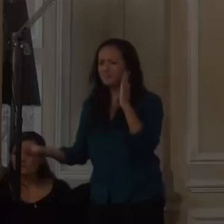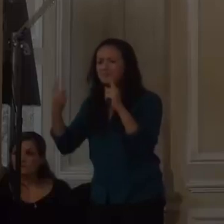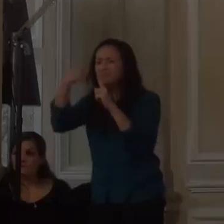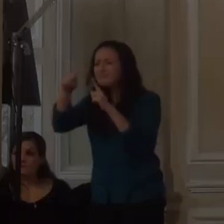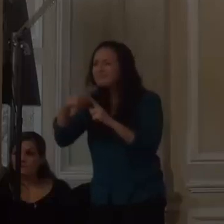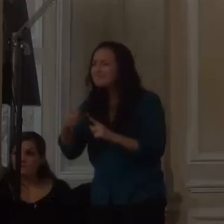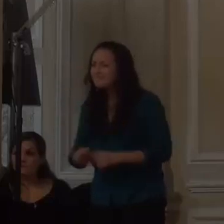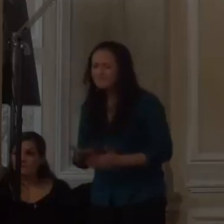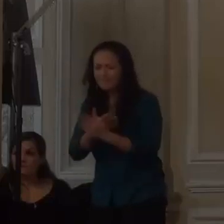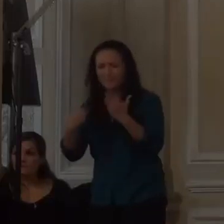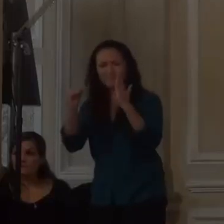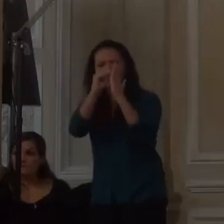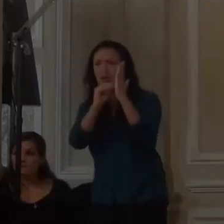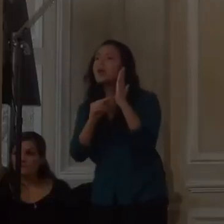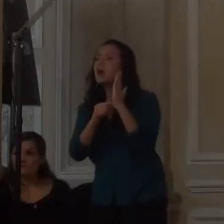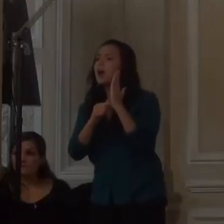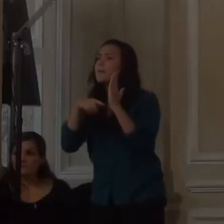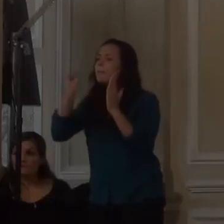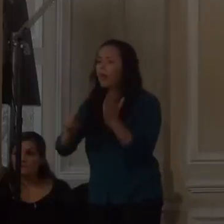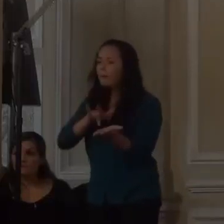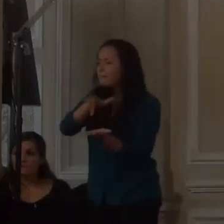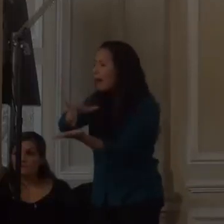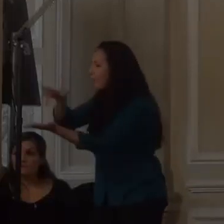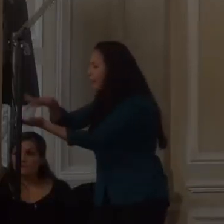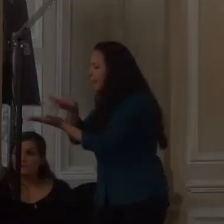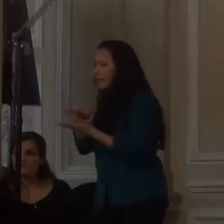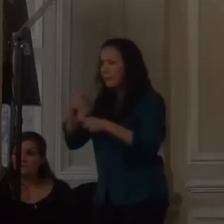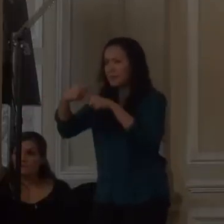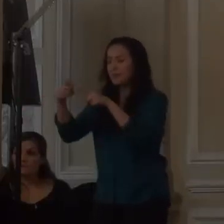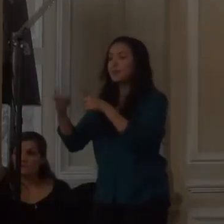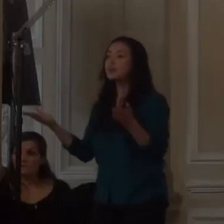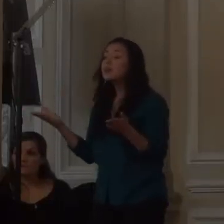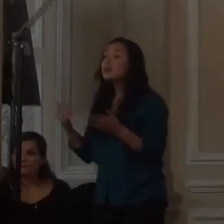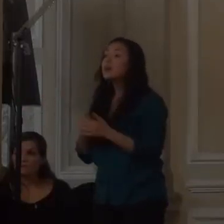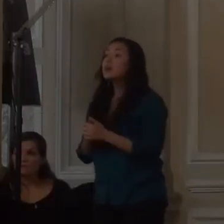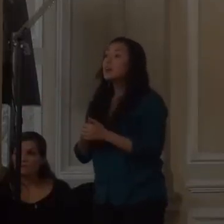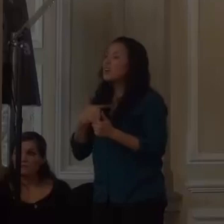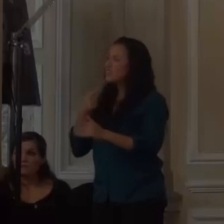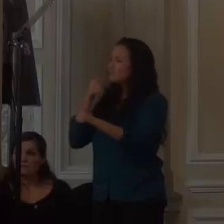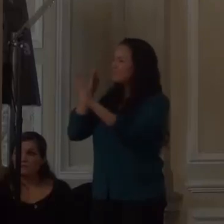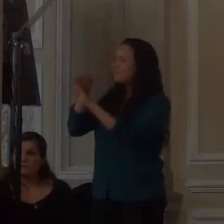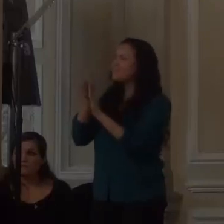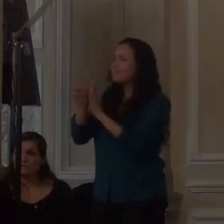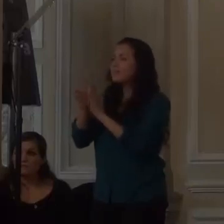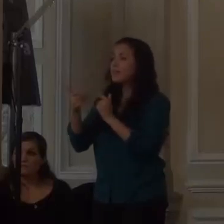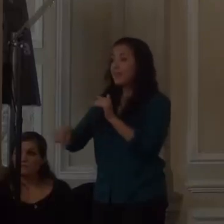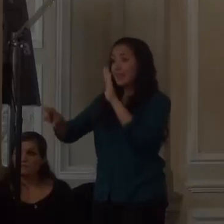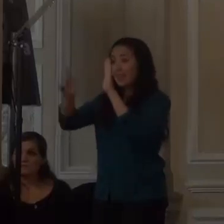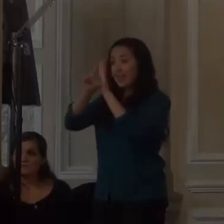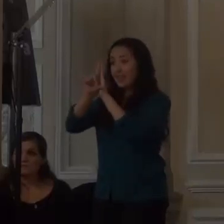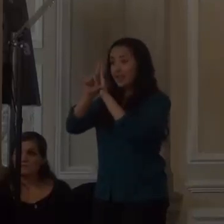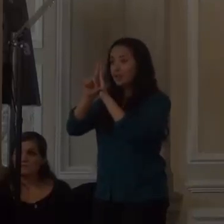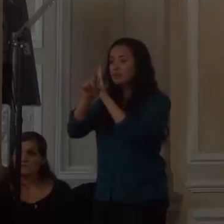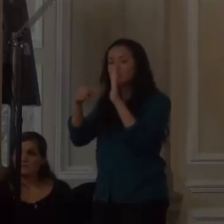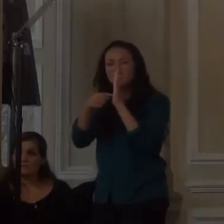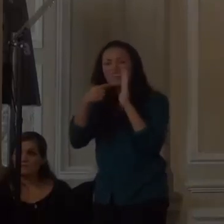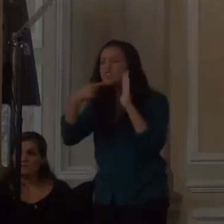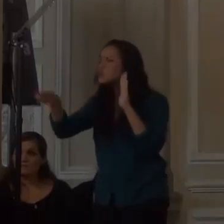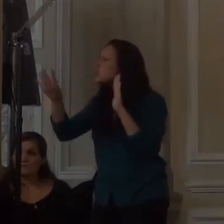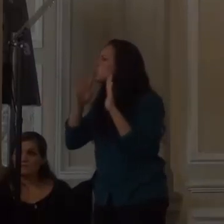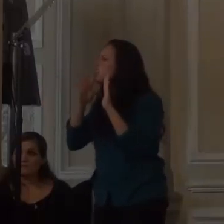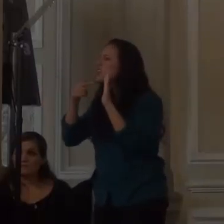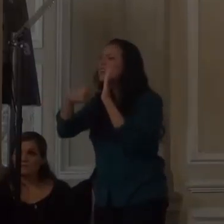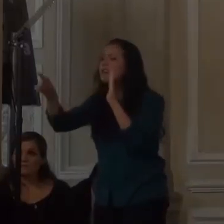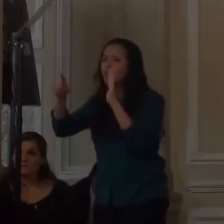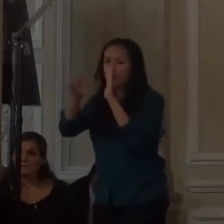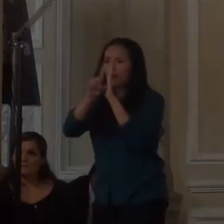medidas en diversos ámbitos. Quiero enfatizar el hecho de que esta ley es de ustedes, de